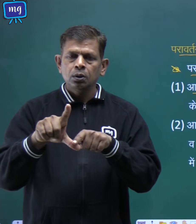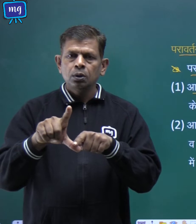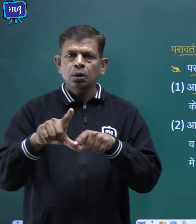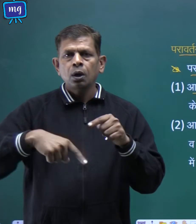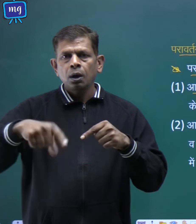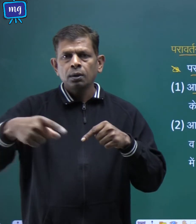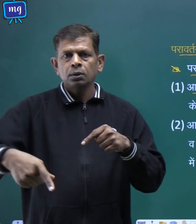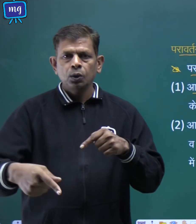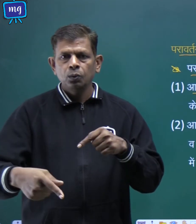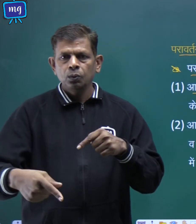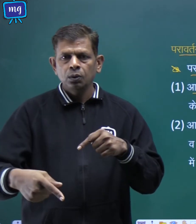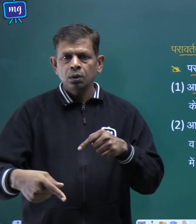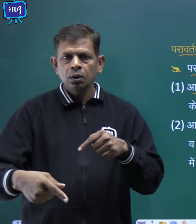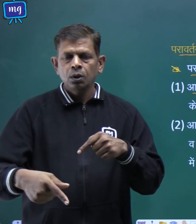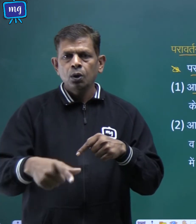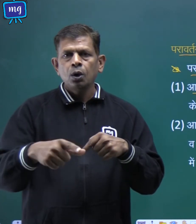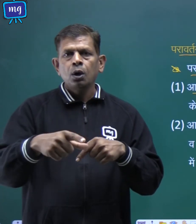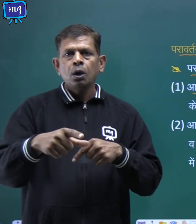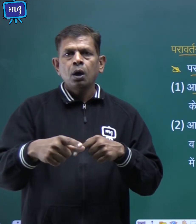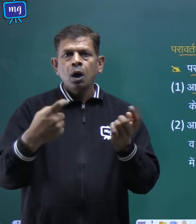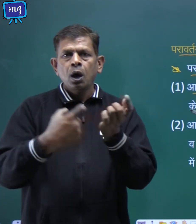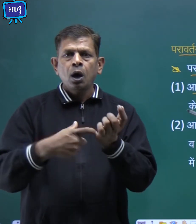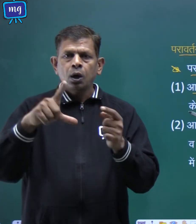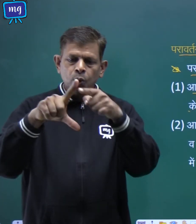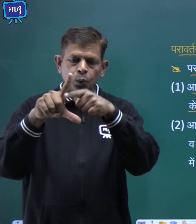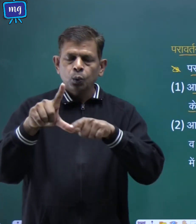सदैव परावर्तन कोण के